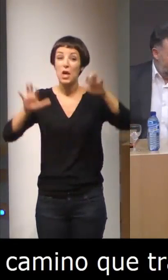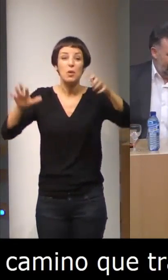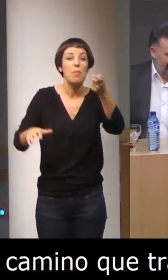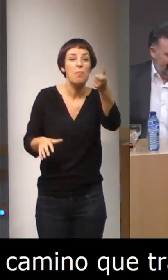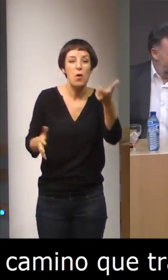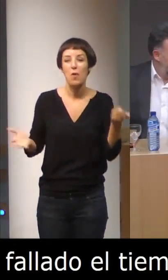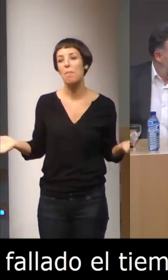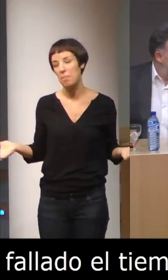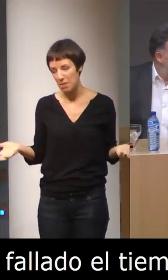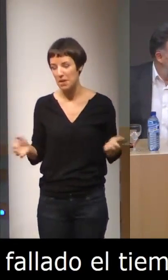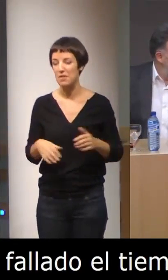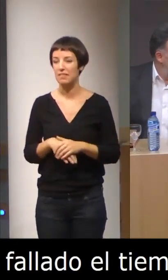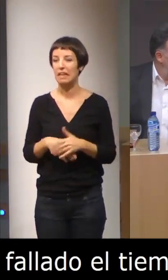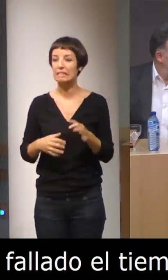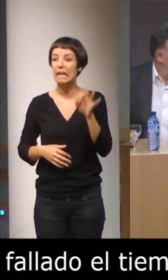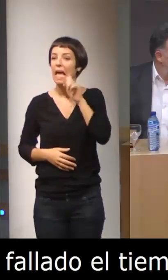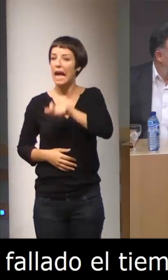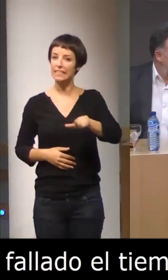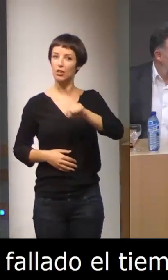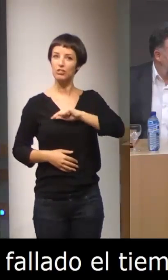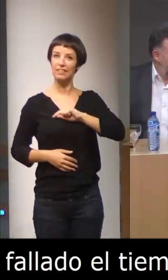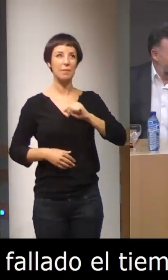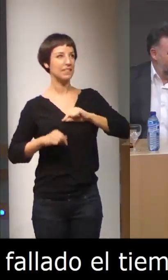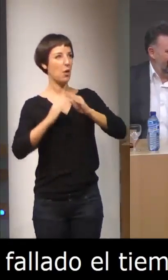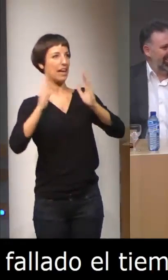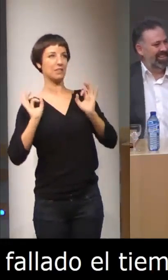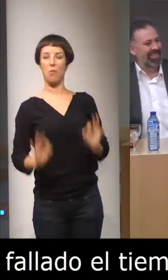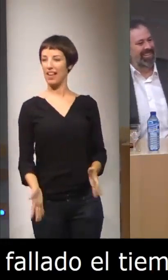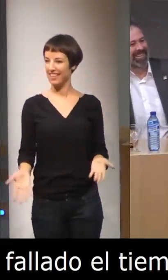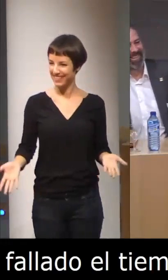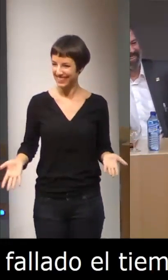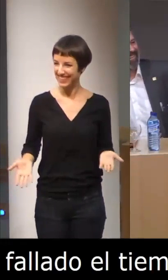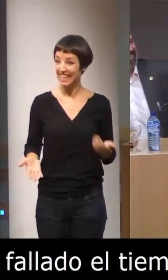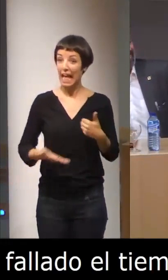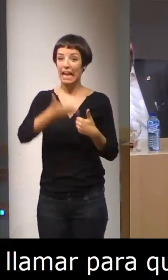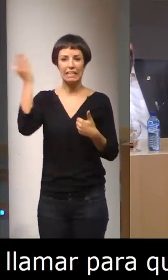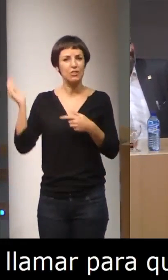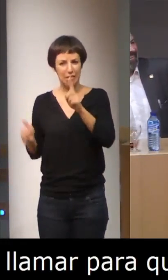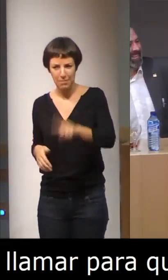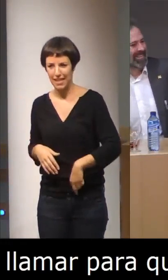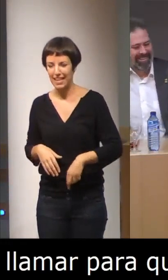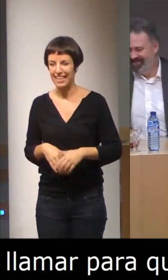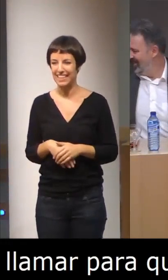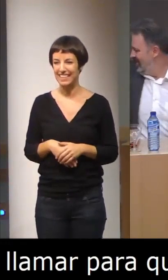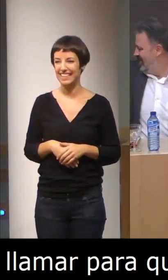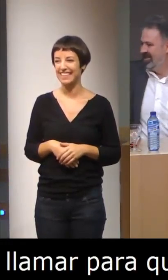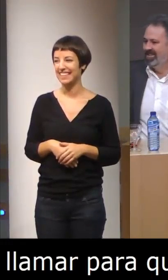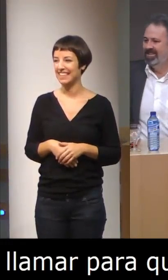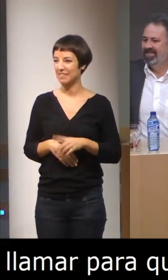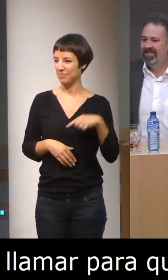poco pero bueno así los gallegos se sienten más en casa y los demás también pues